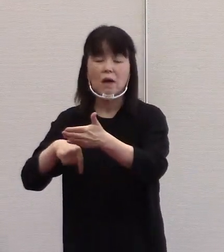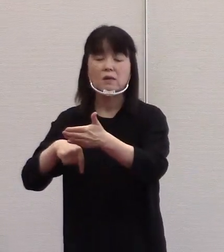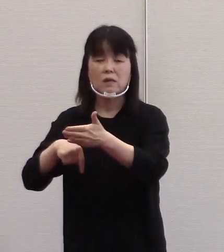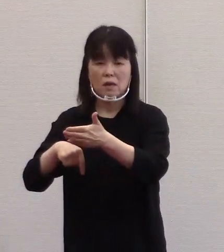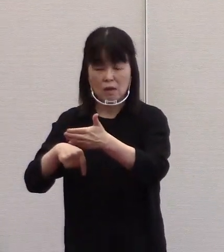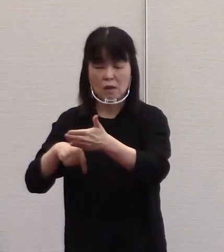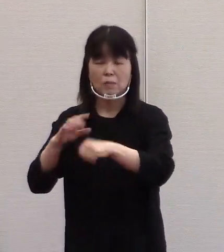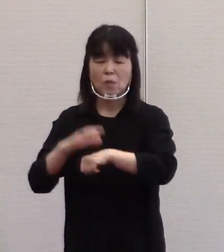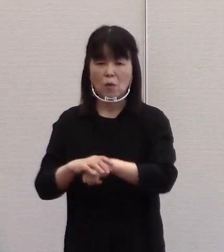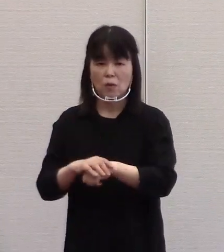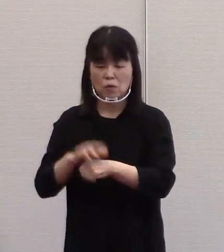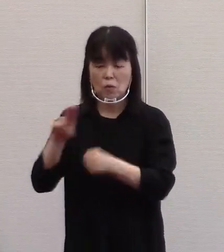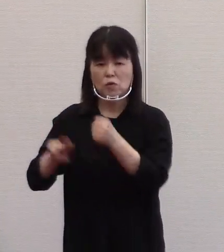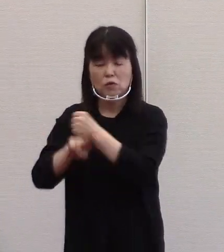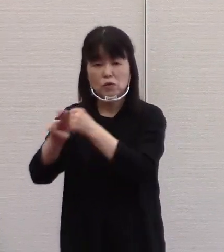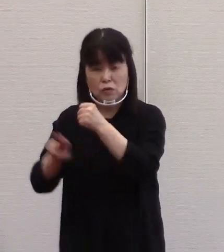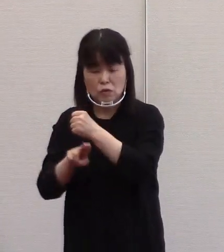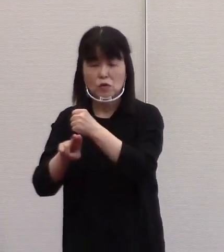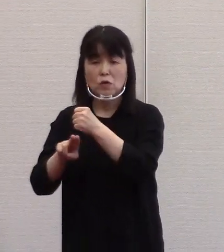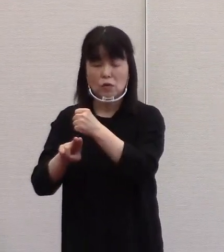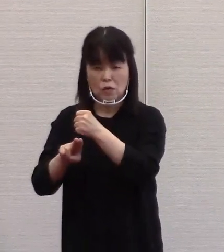には相当な期間